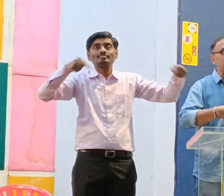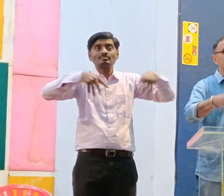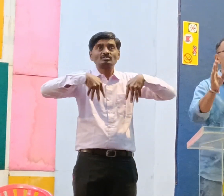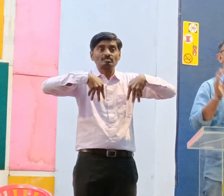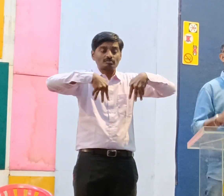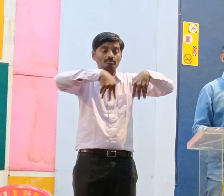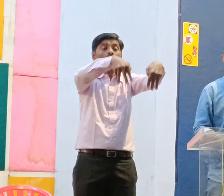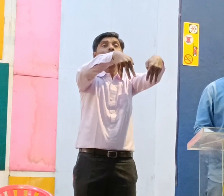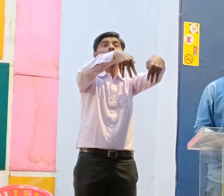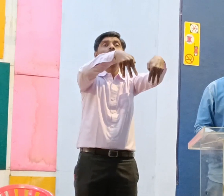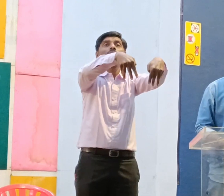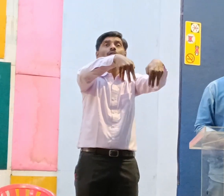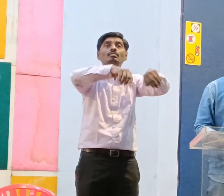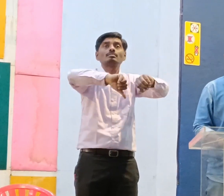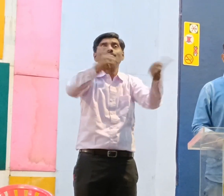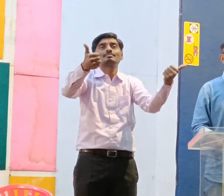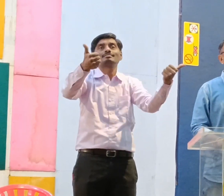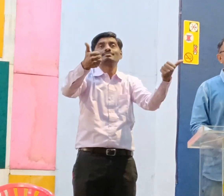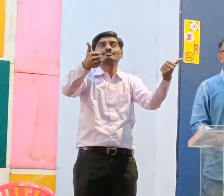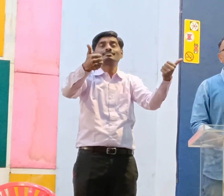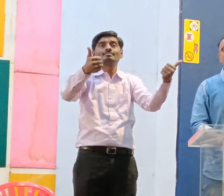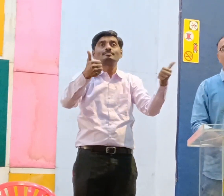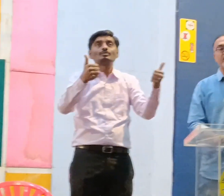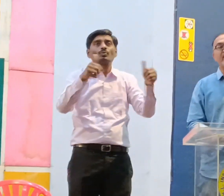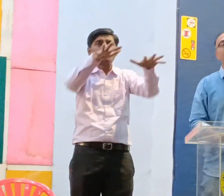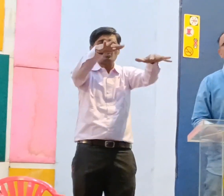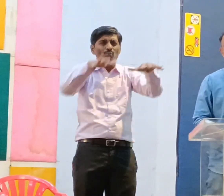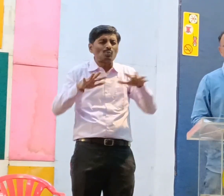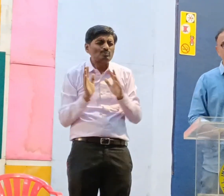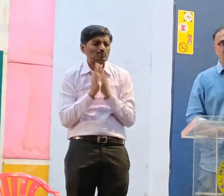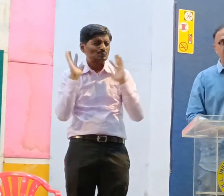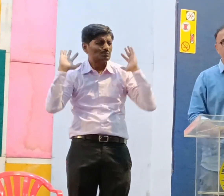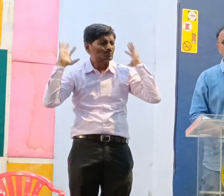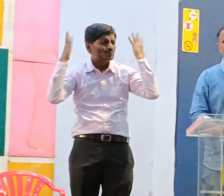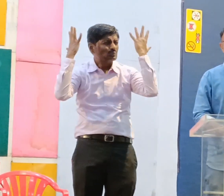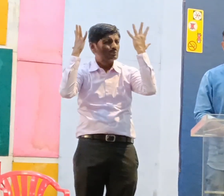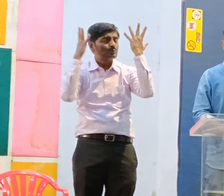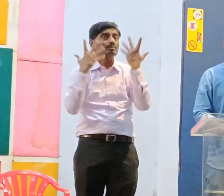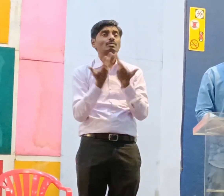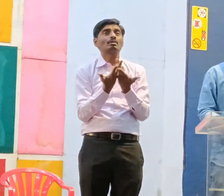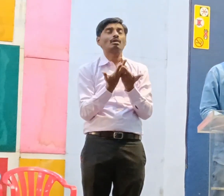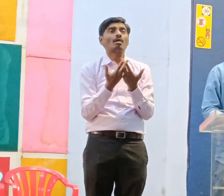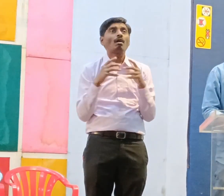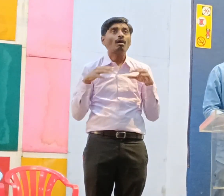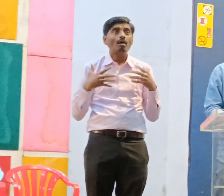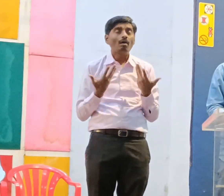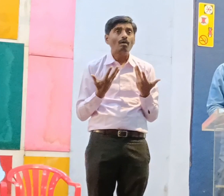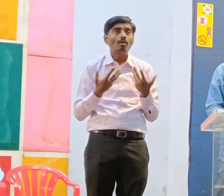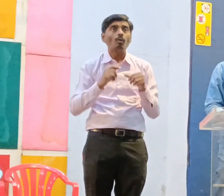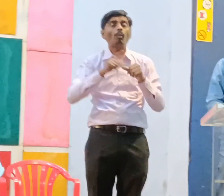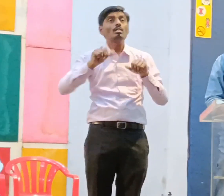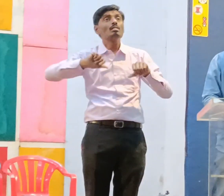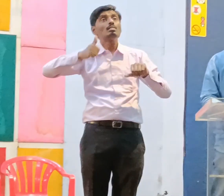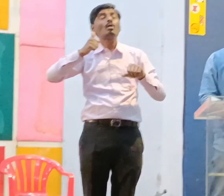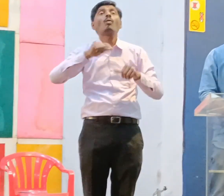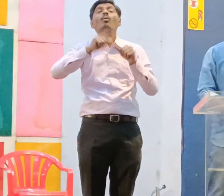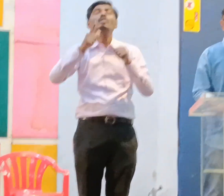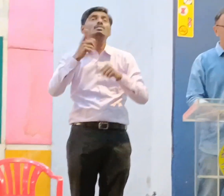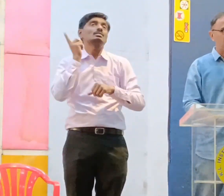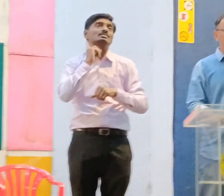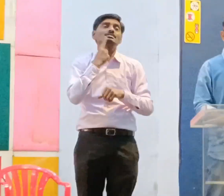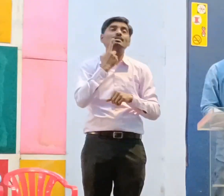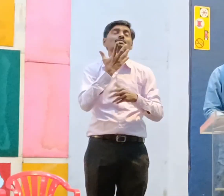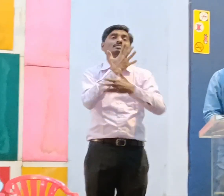એને એક સાથે ઓળંગે છે, પ્રેક્ષકોમાં તાળીઓનો ગડગડાટ થઈ રહે છે, એ બધા જ બાળકો દોડવીરો દિવ્યાંગ બાળકો